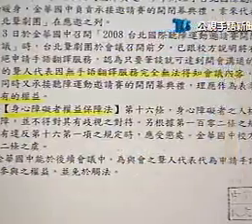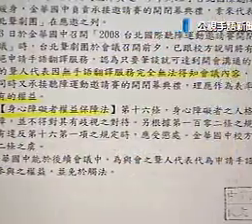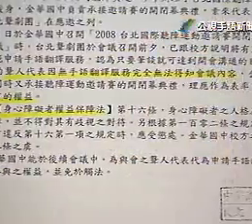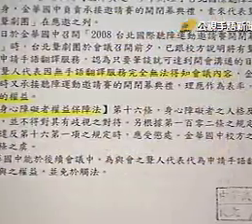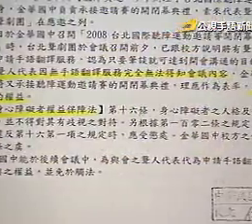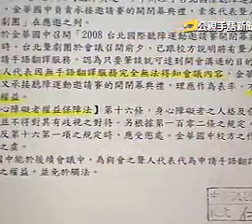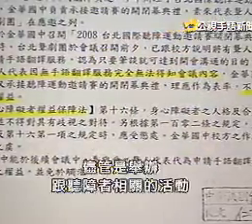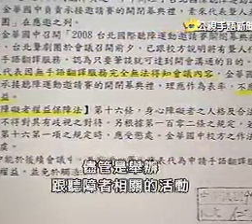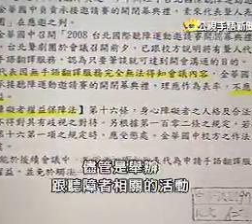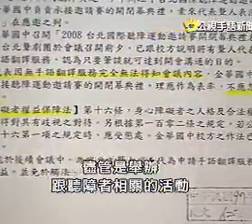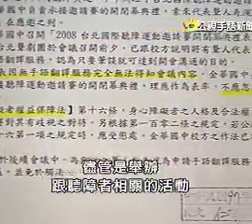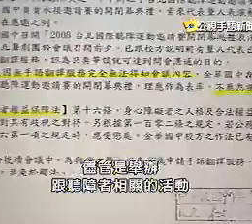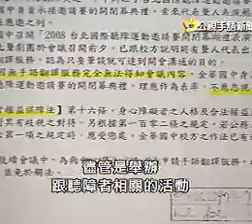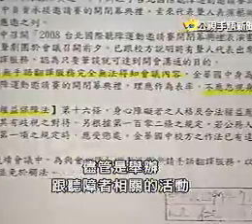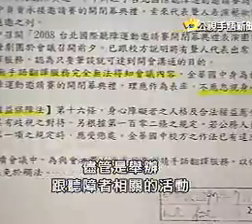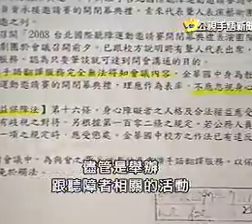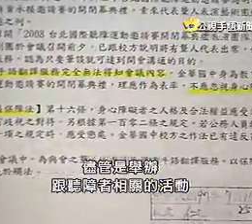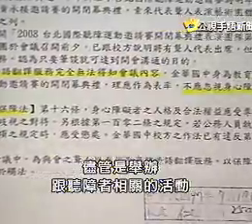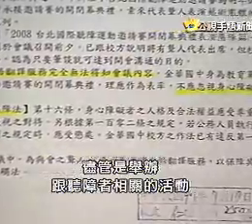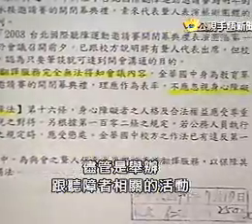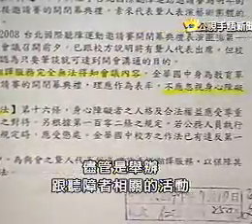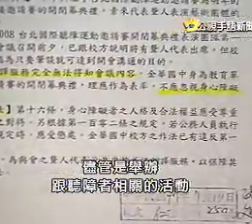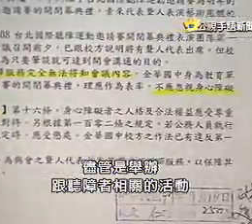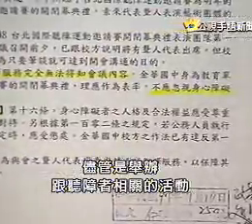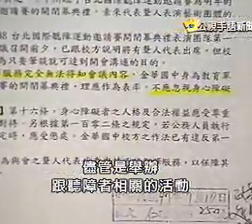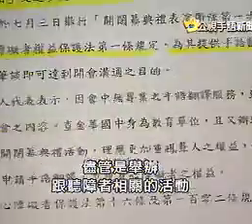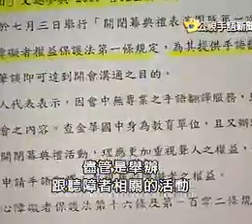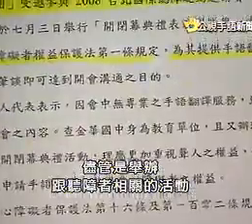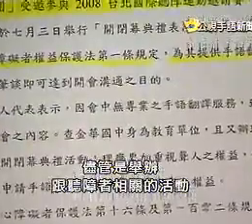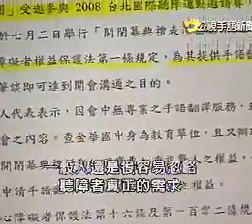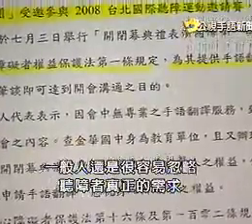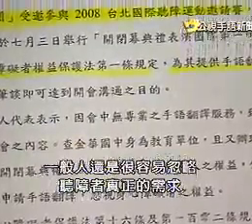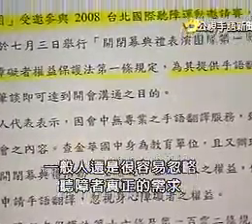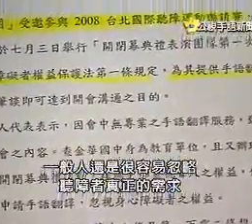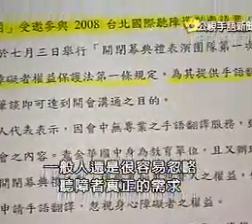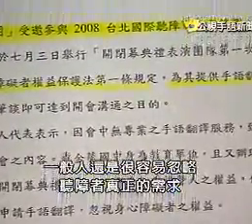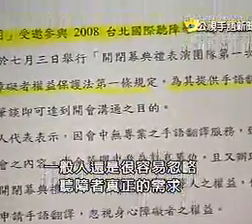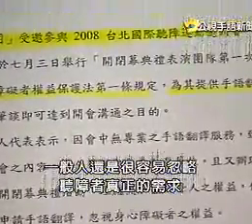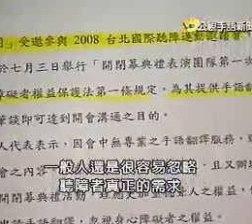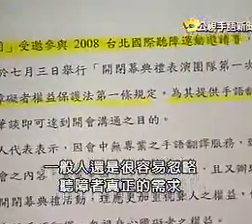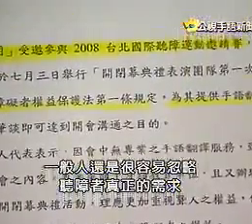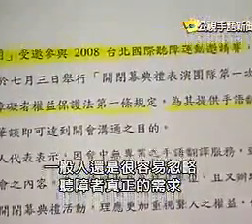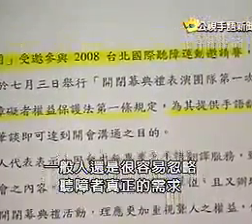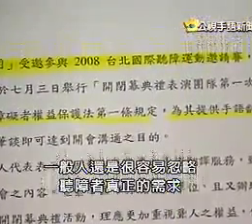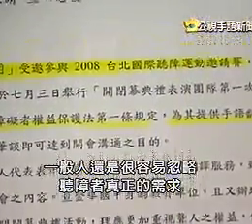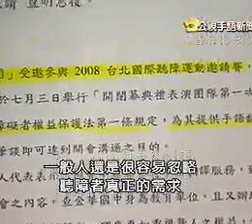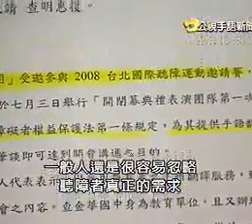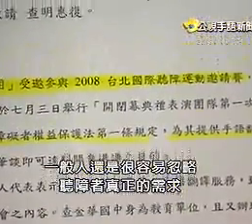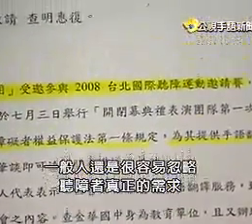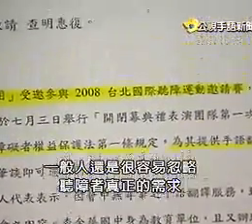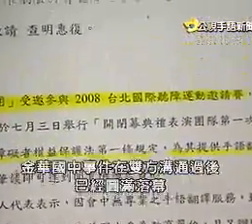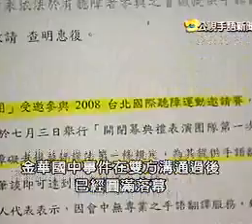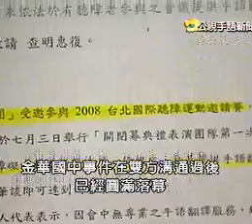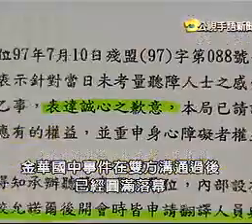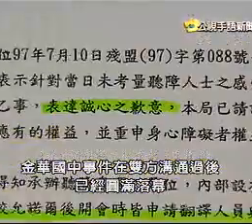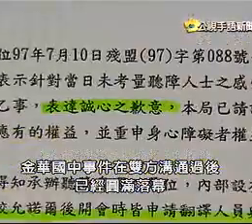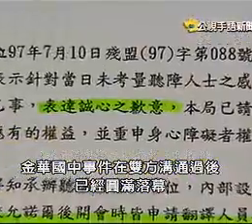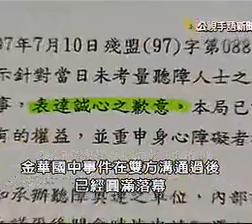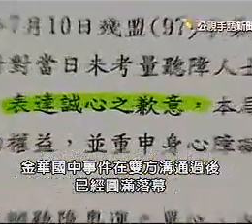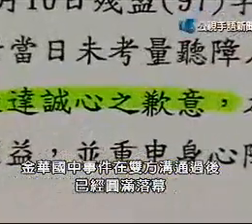尽管是举办跟听障者相关的活动，一般人还是很容易忽略听障者真正的需求。金华国中事件在双方沟通